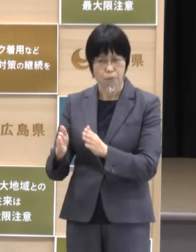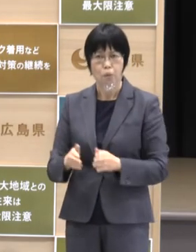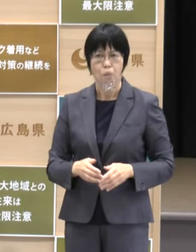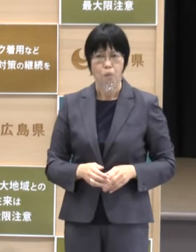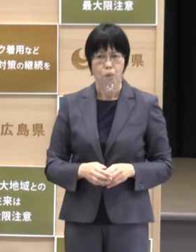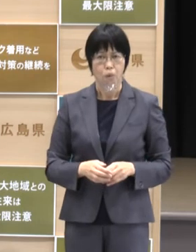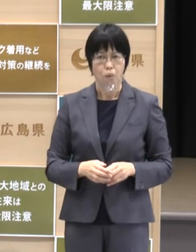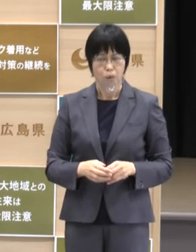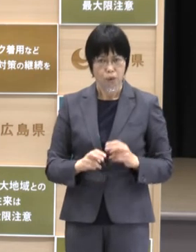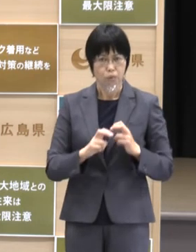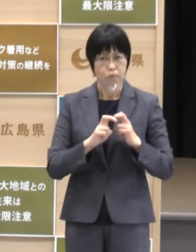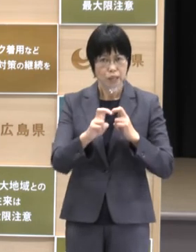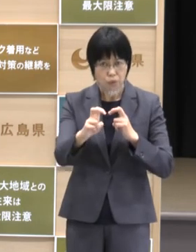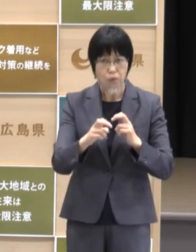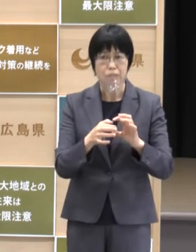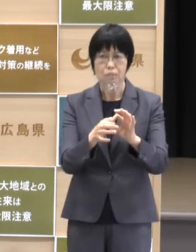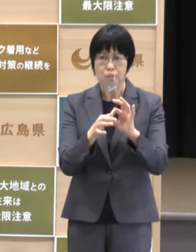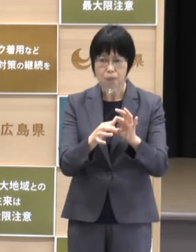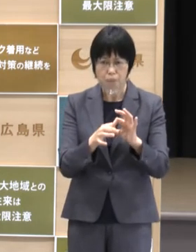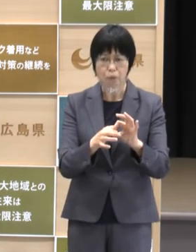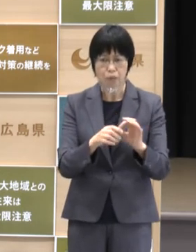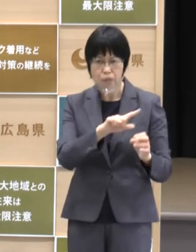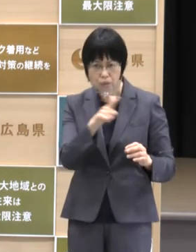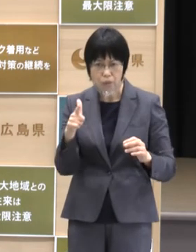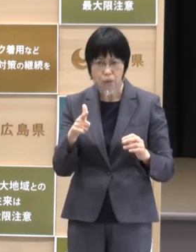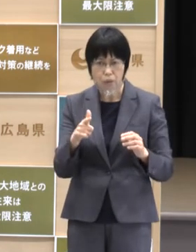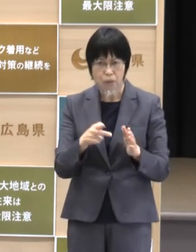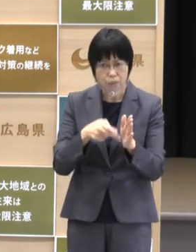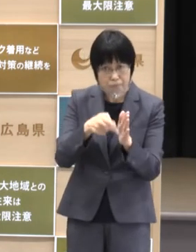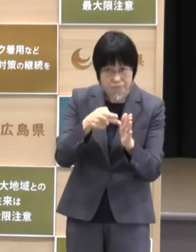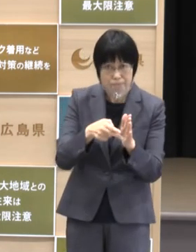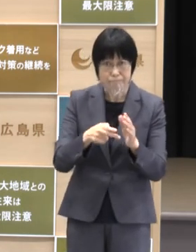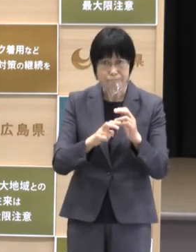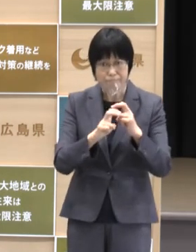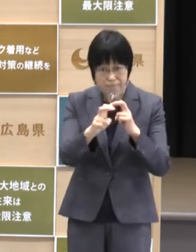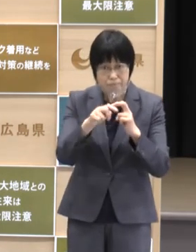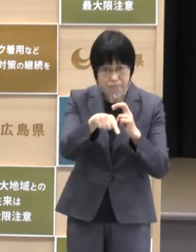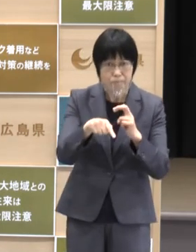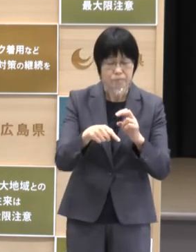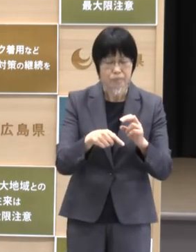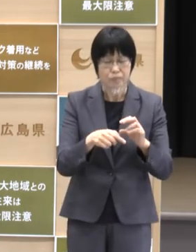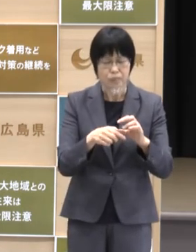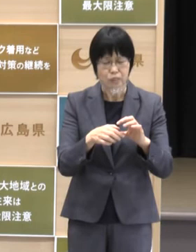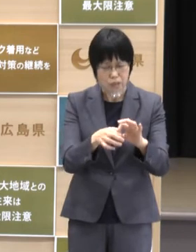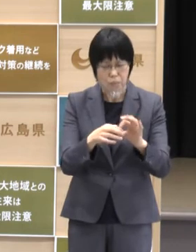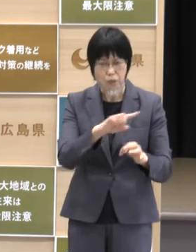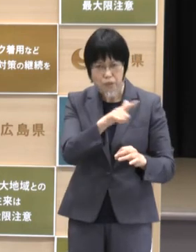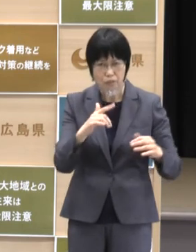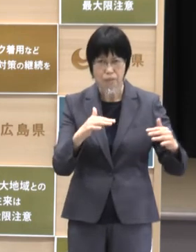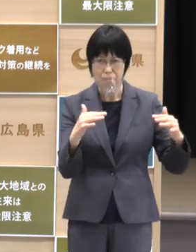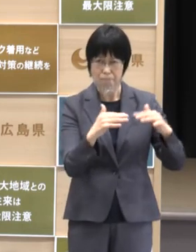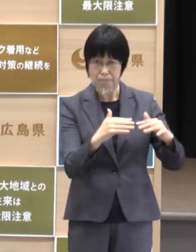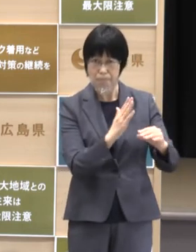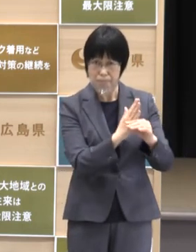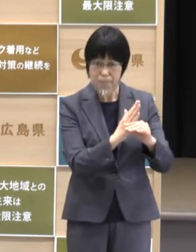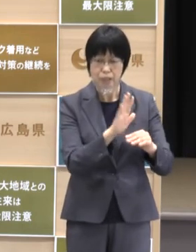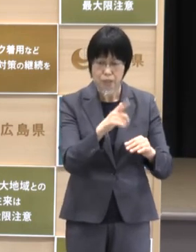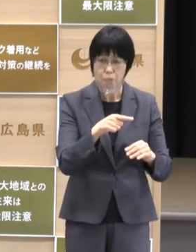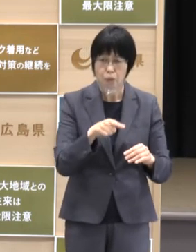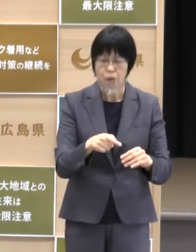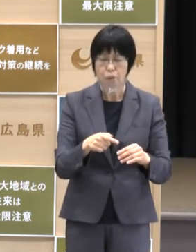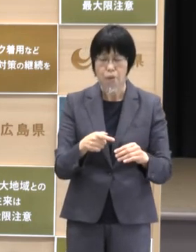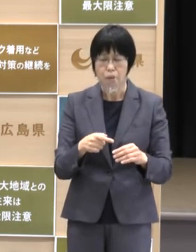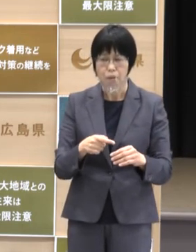道についてもですね、今議論中でもありますので、そういった を引き続き、我々の求めてきていることについ